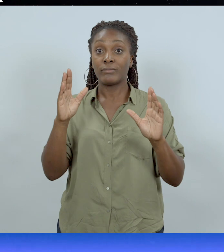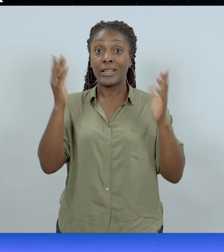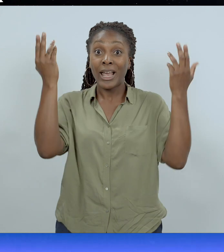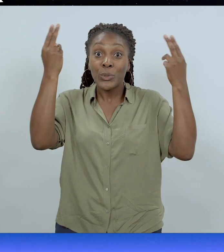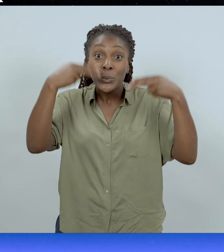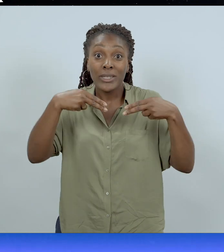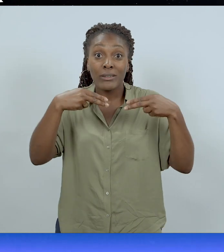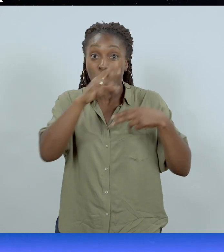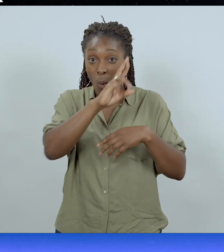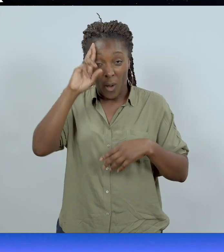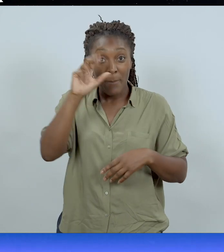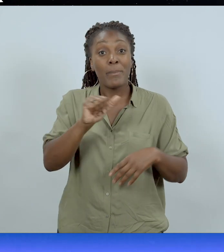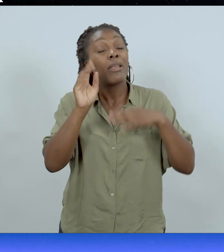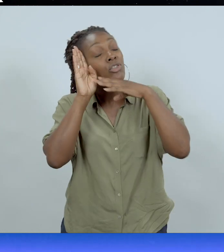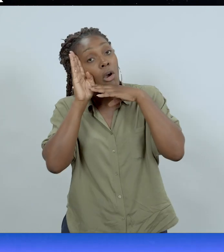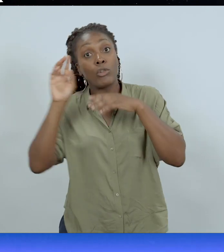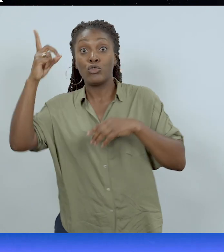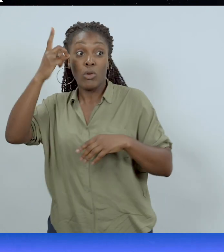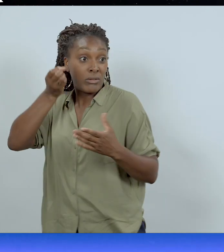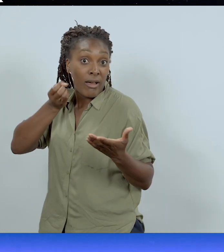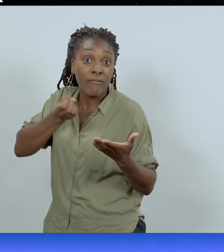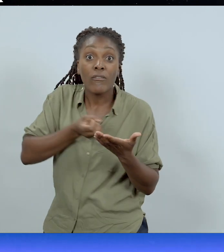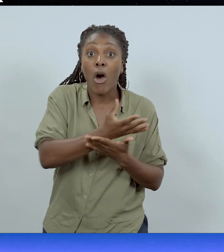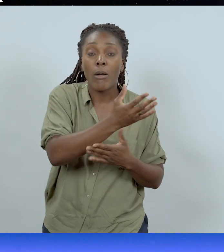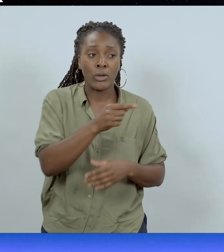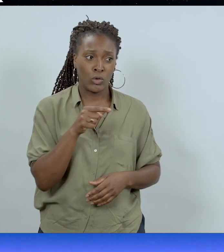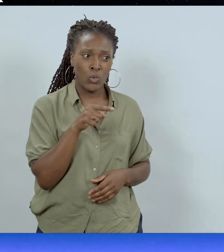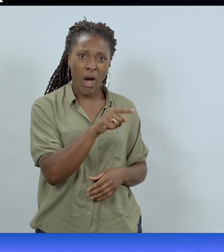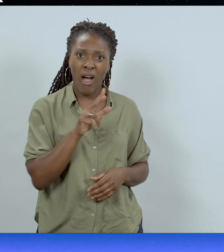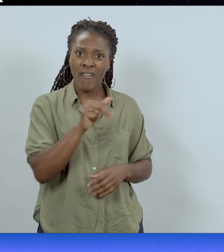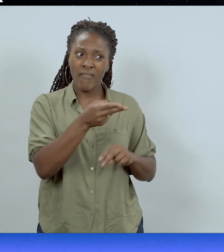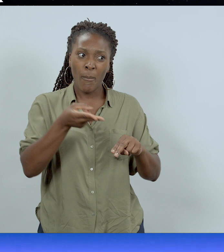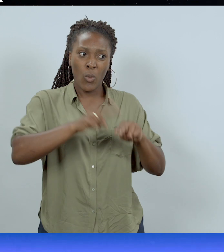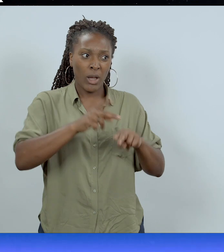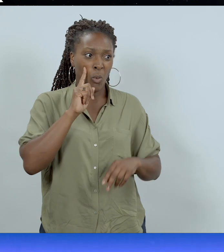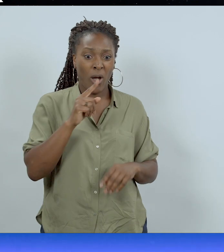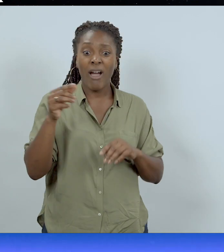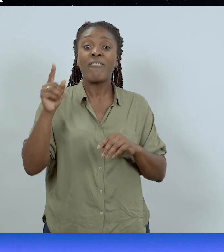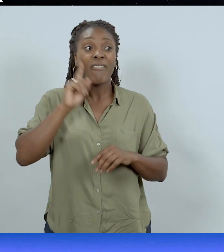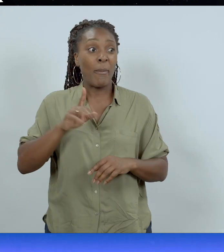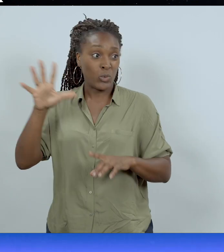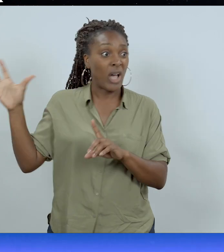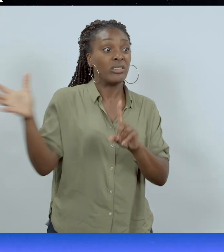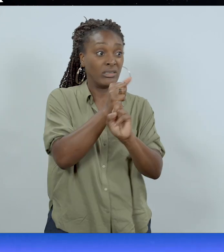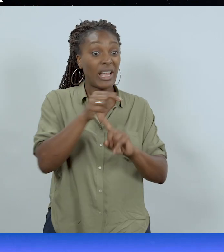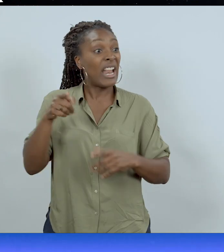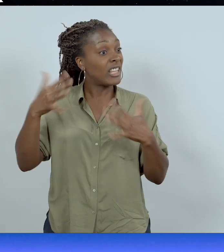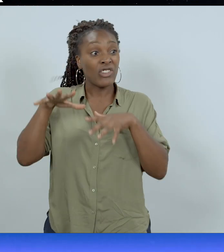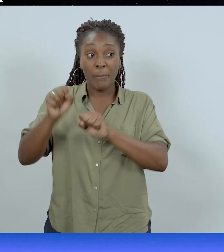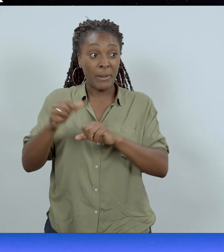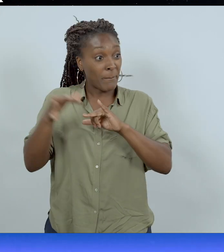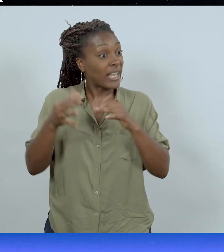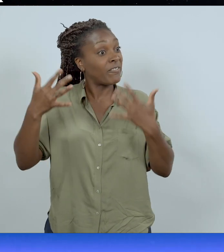apparut à Abimelech dans un rêve pendant la nuit et lui dit « Tu vas mourir à cause de la femme que tu as enlevée, car elle est